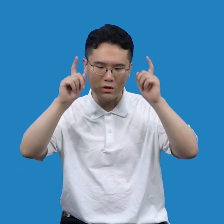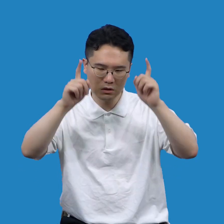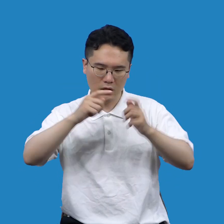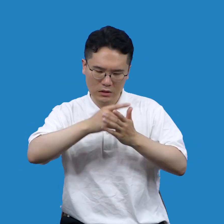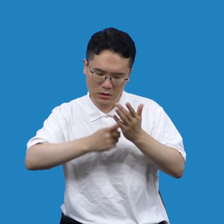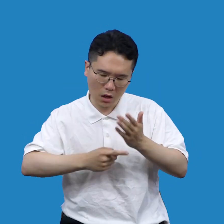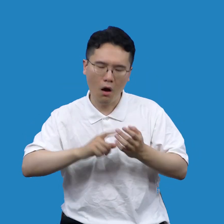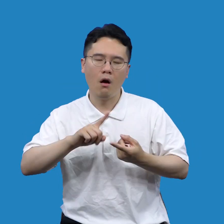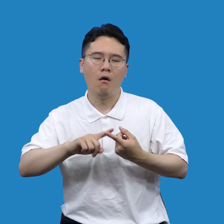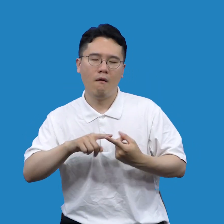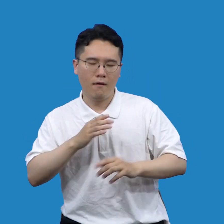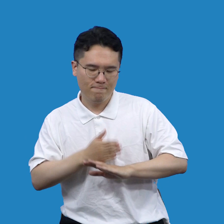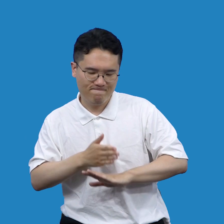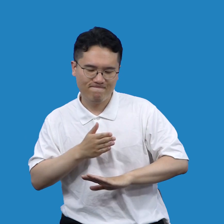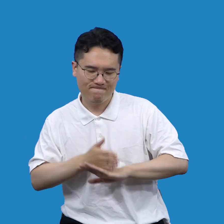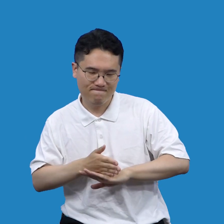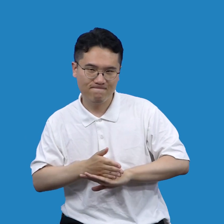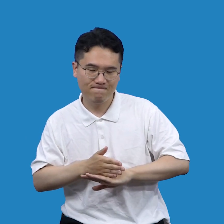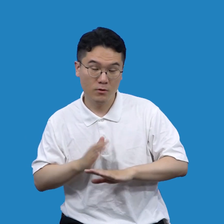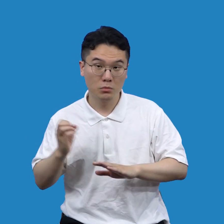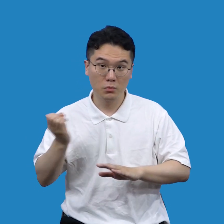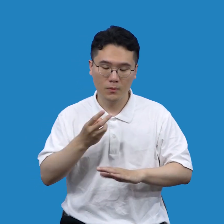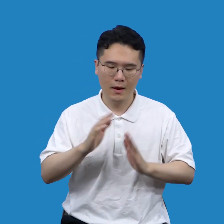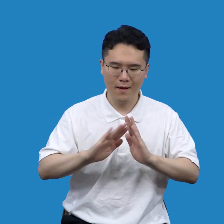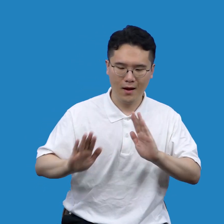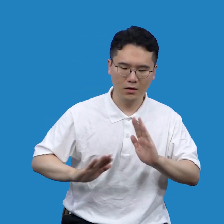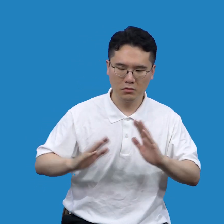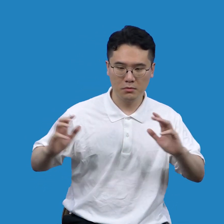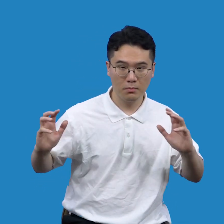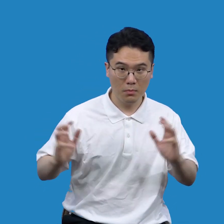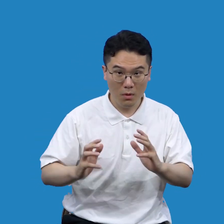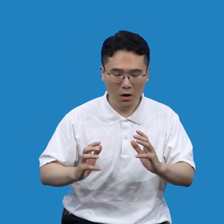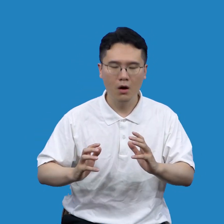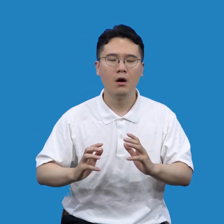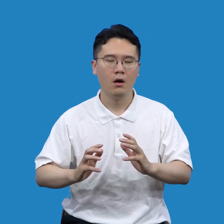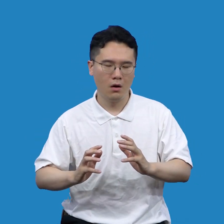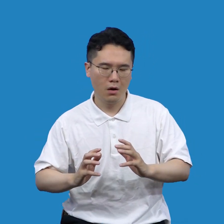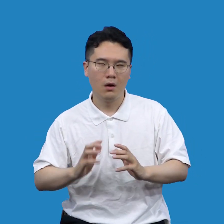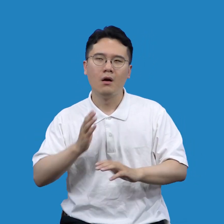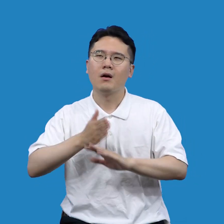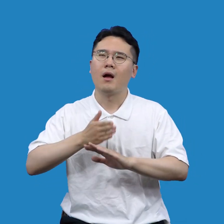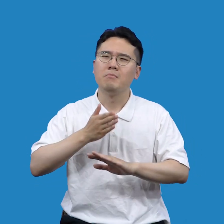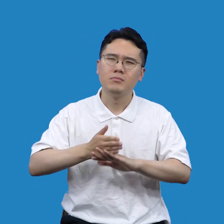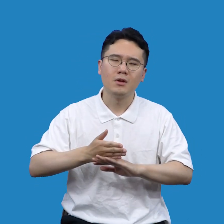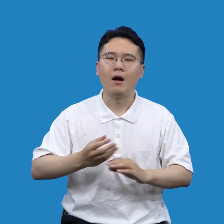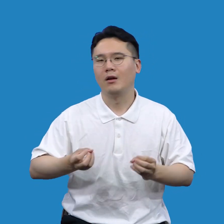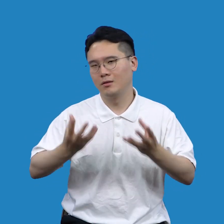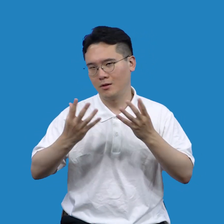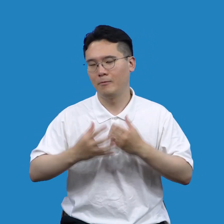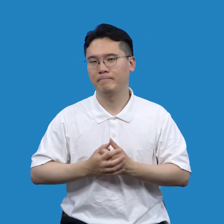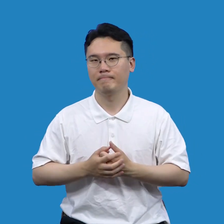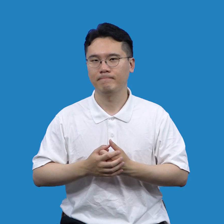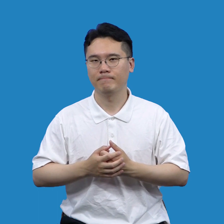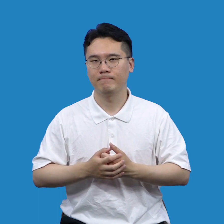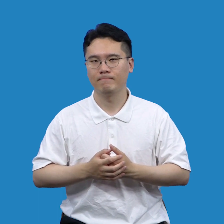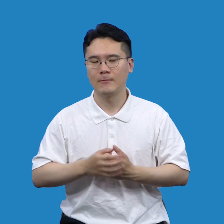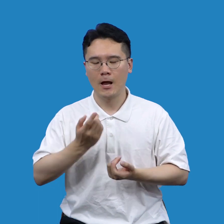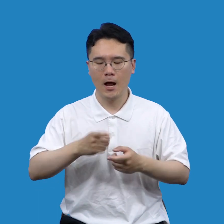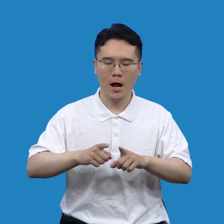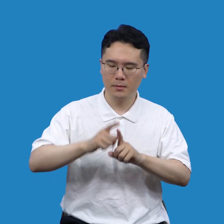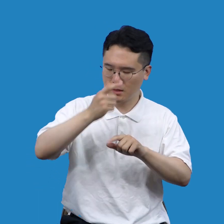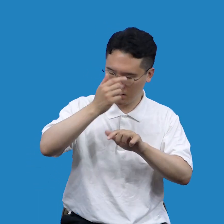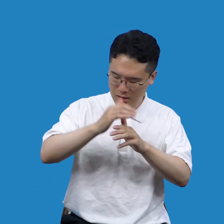감사하되 가족이 함께 모여 드리는 가족적인 감사의 절기였습니다. 가족이 함께